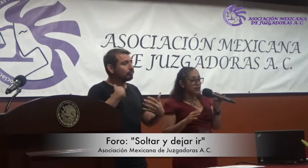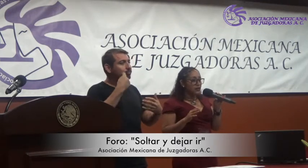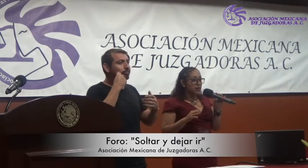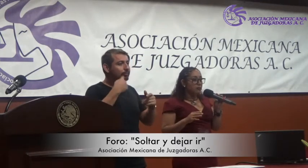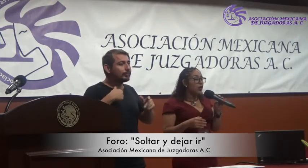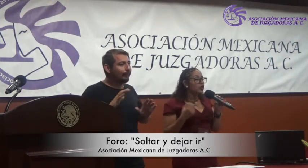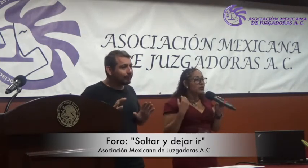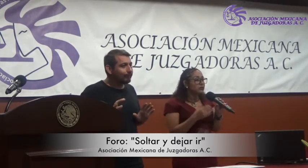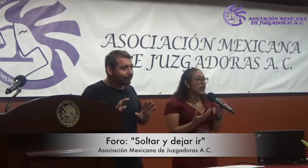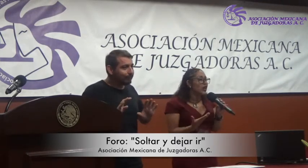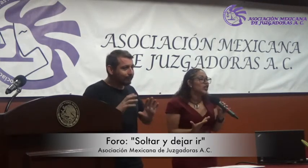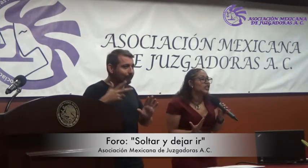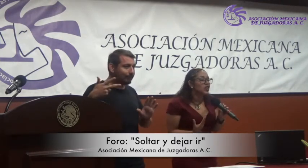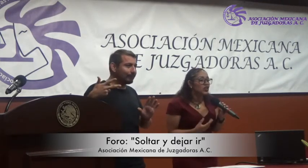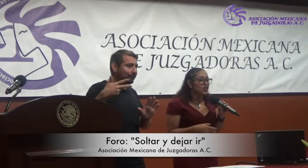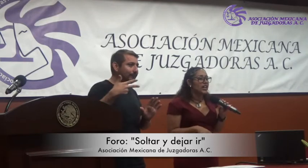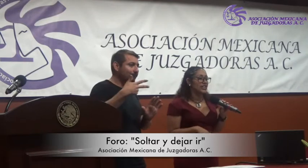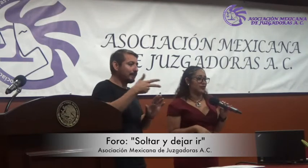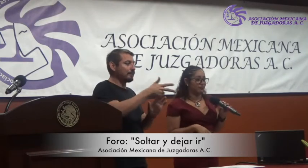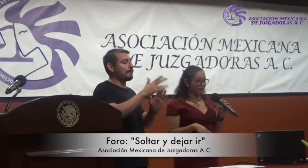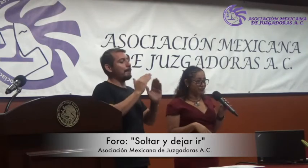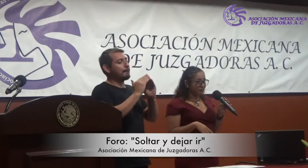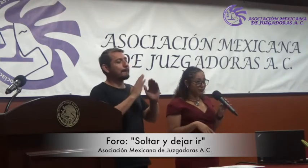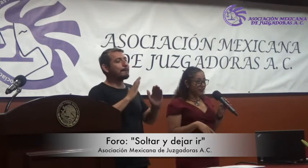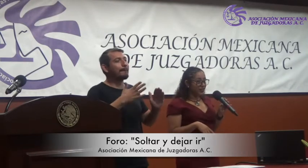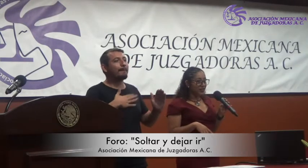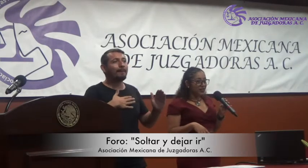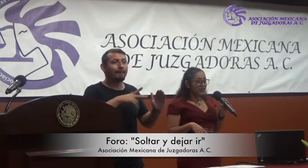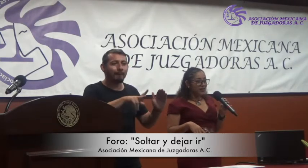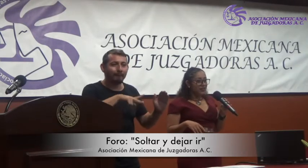pila, pero tú vas bien contento con tu carrito.